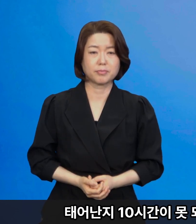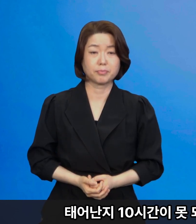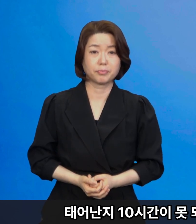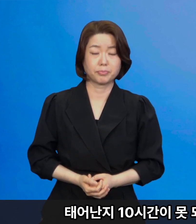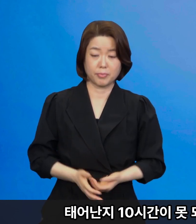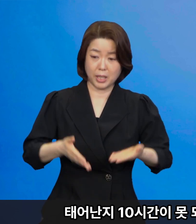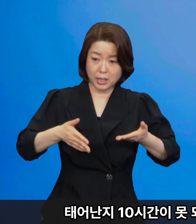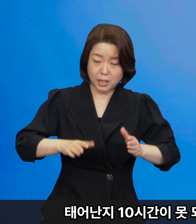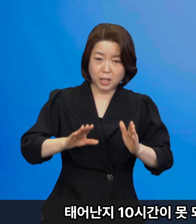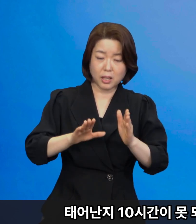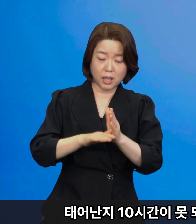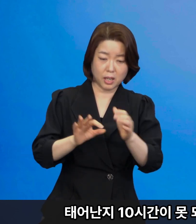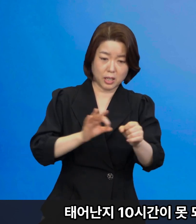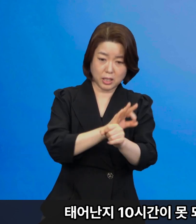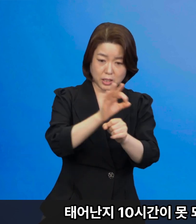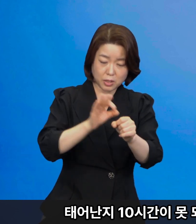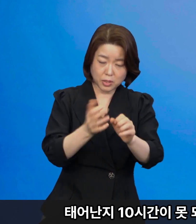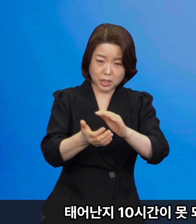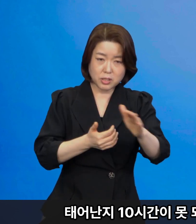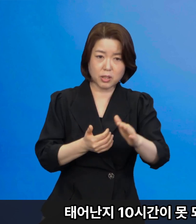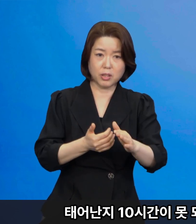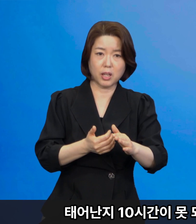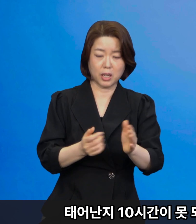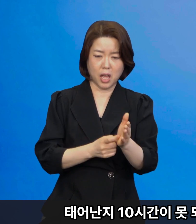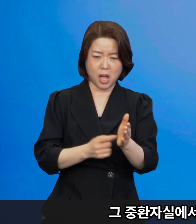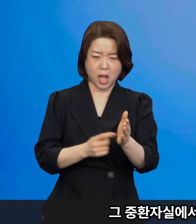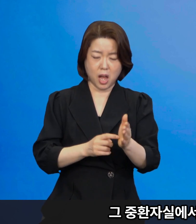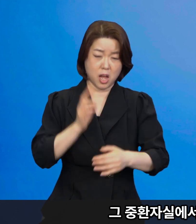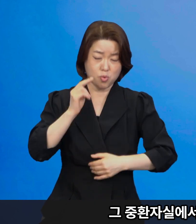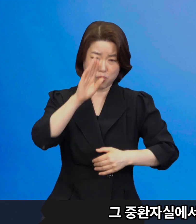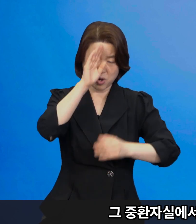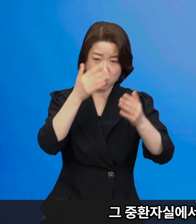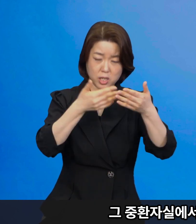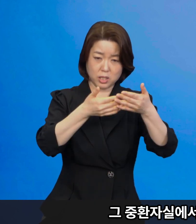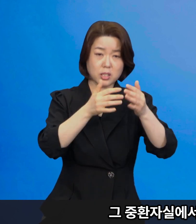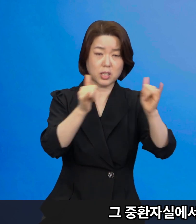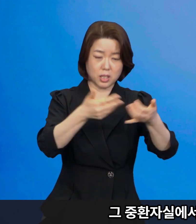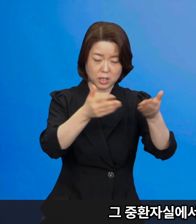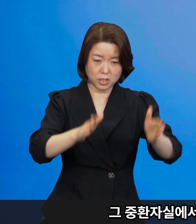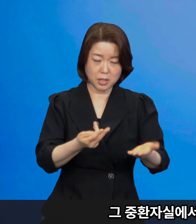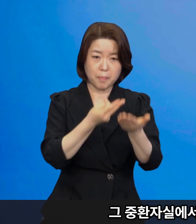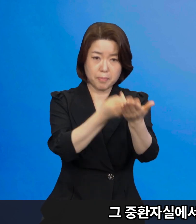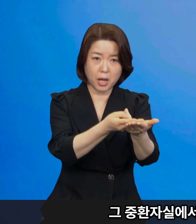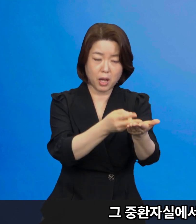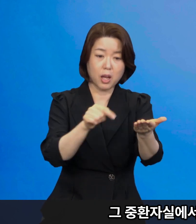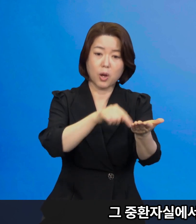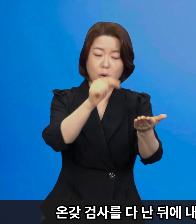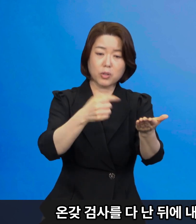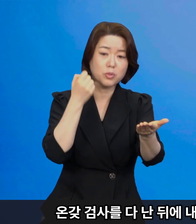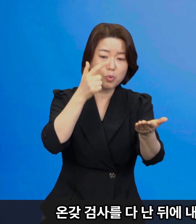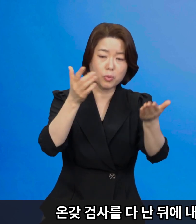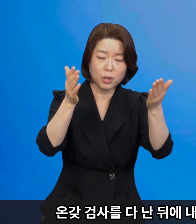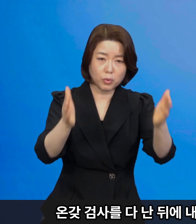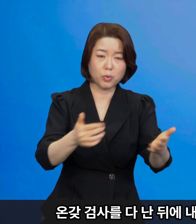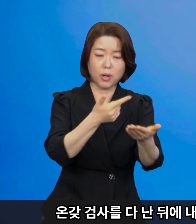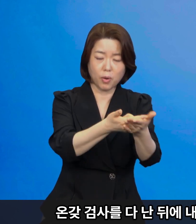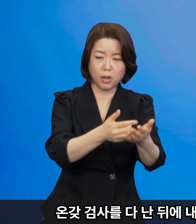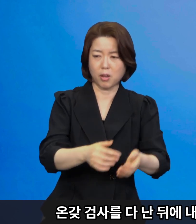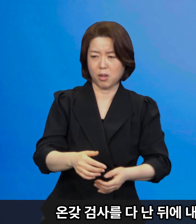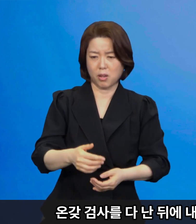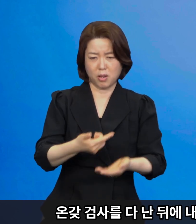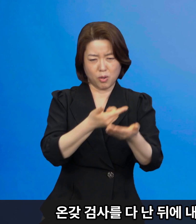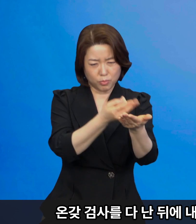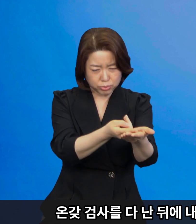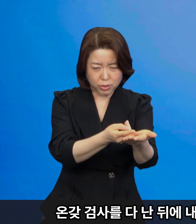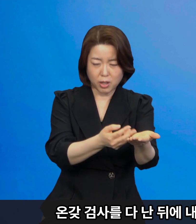태어난 지 10시간이 못 되어서 응급실 중환자실로 갔고 그 중환자실에서 6개월가량 있으면서 온갖 검사를 다 하고